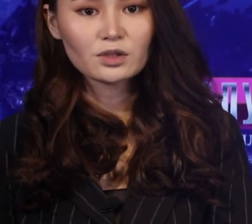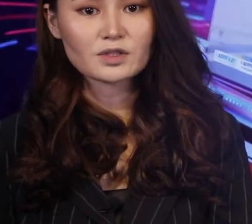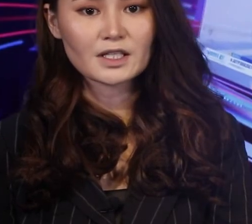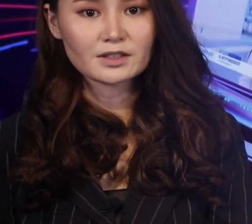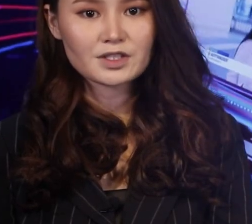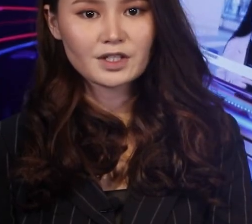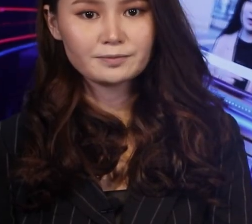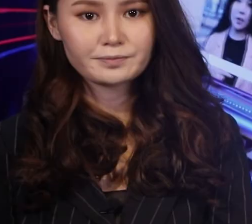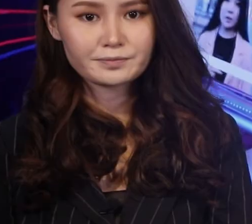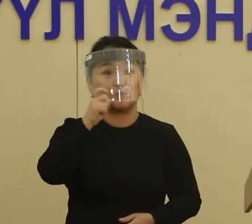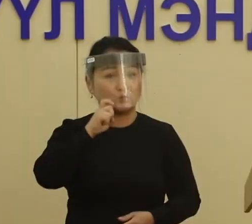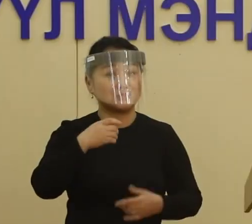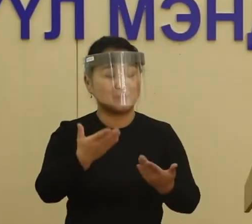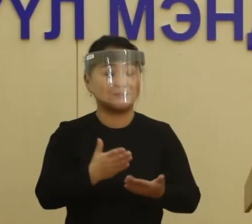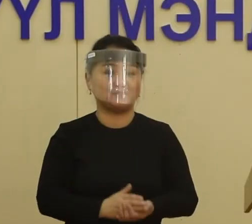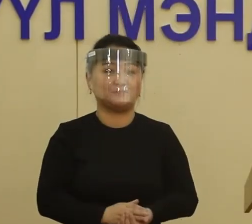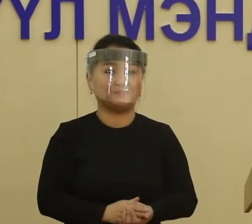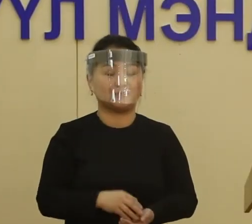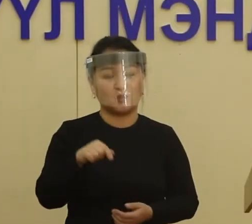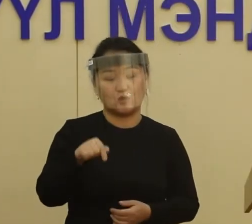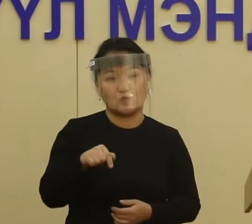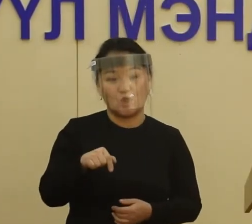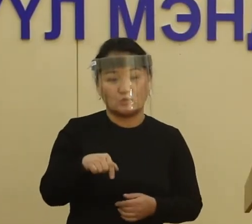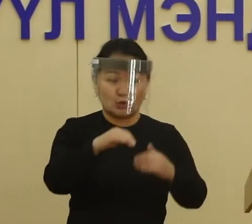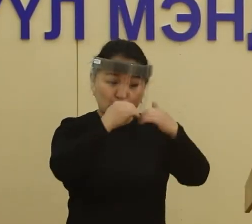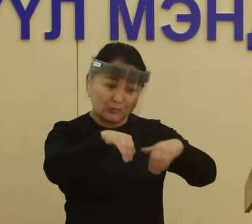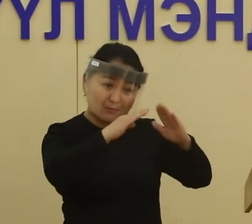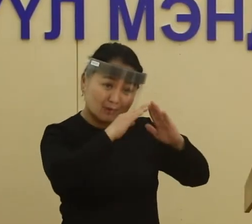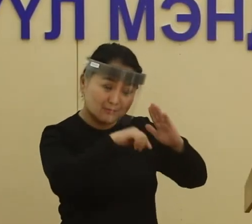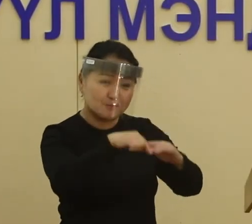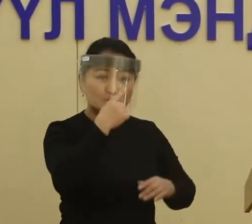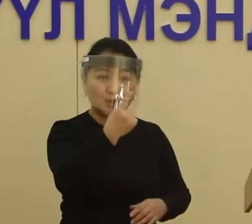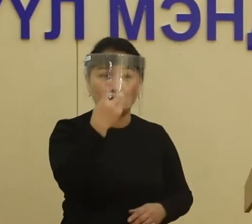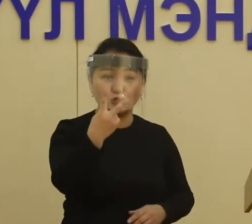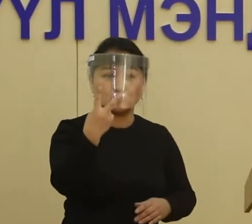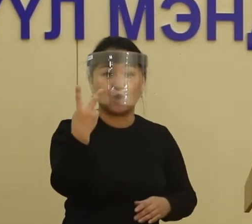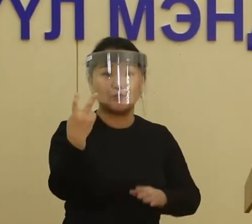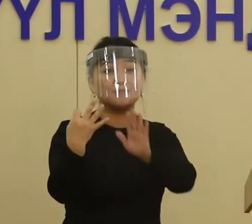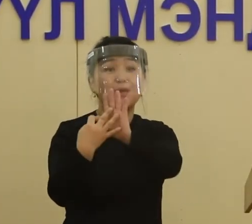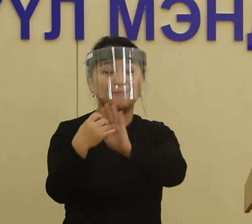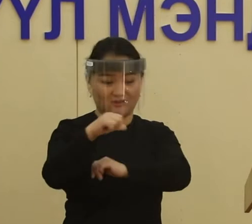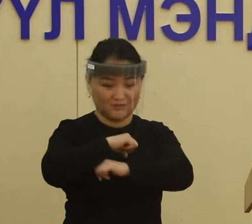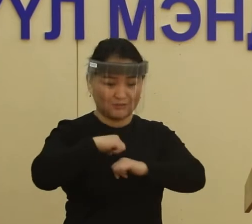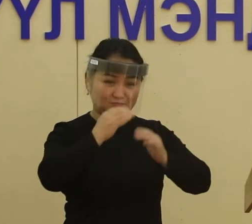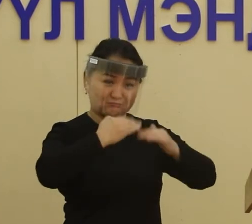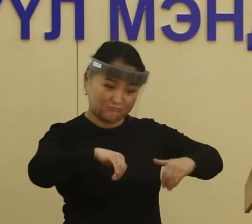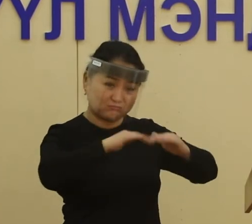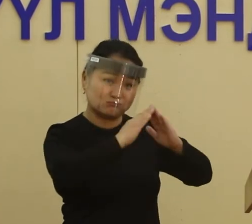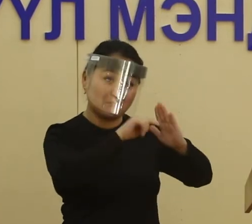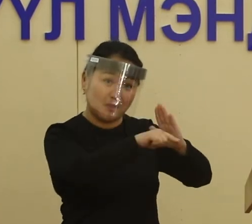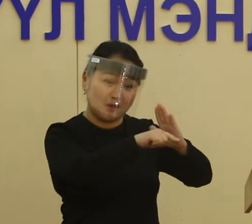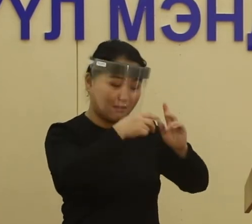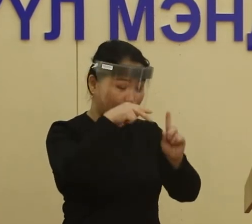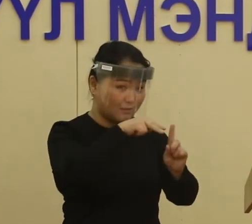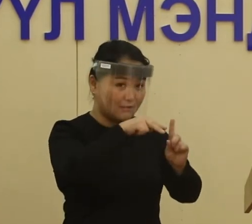иргэн тусгаарлагдчихэ. За өнөөдрийн байдлаар тусгаарлах байранд 1228 иргэн тусгаарлагдаад байна. За энэ